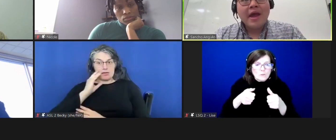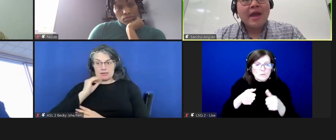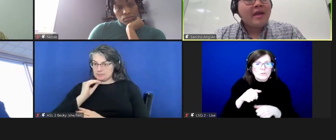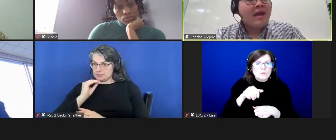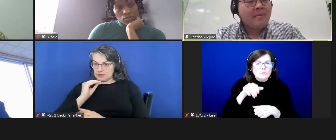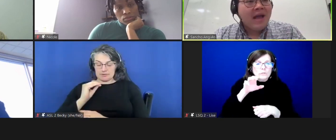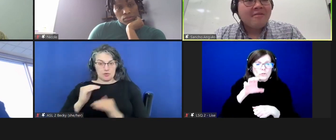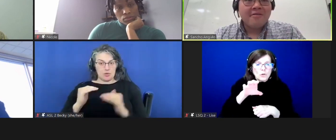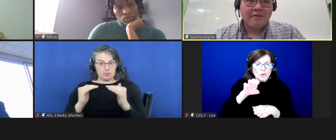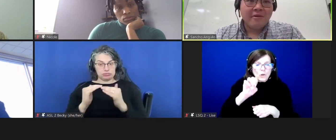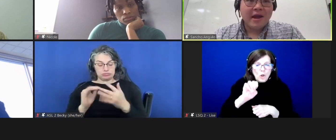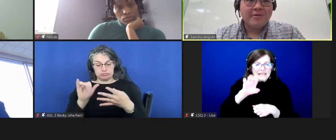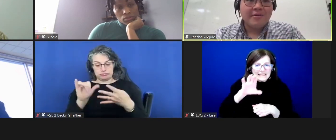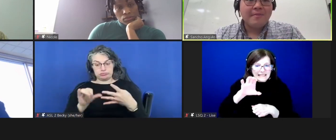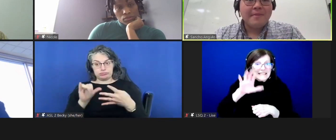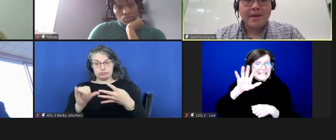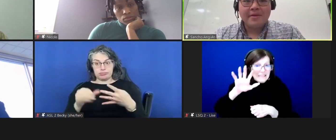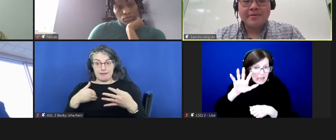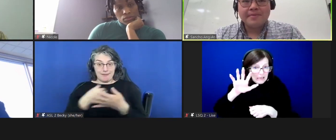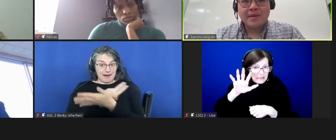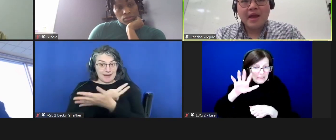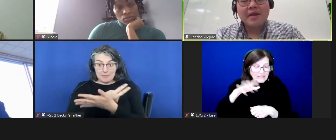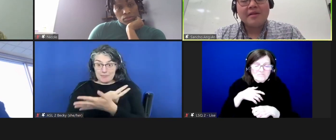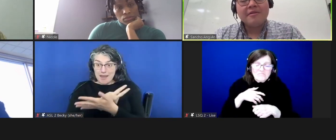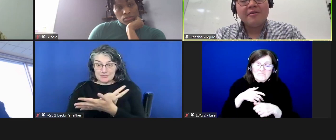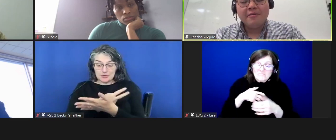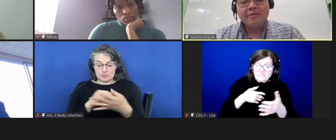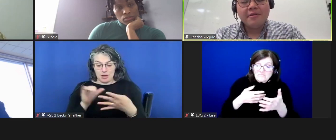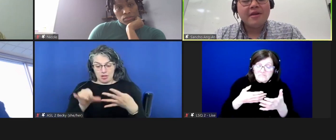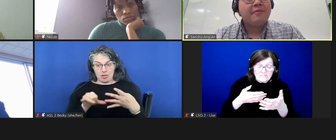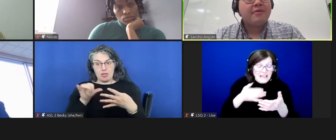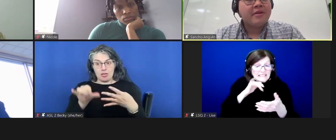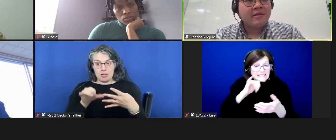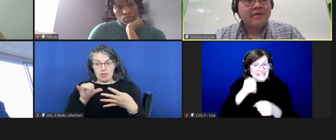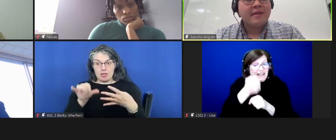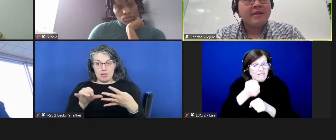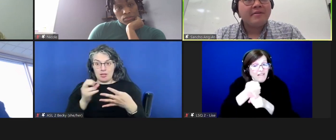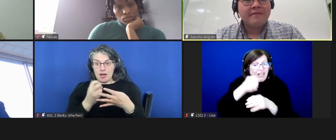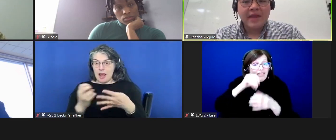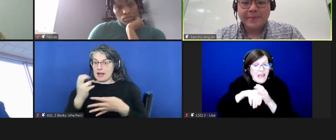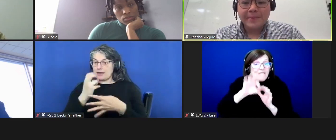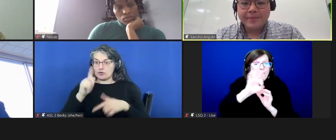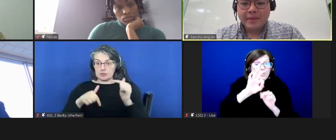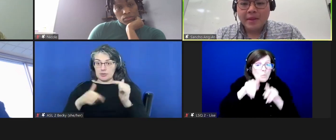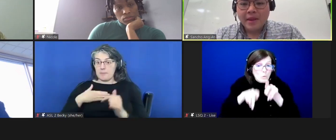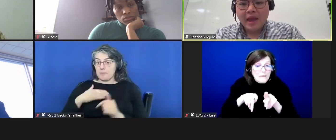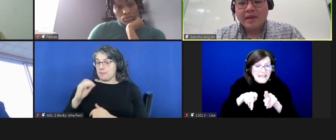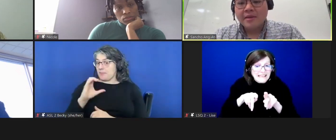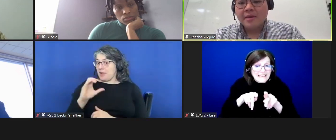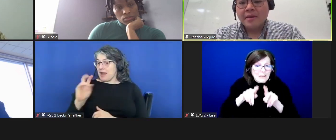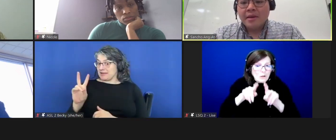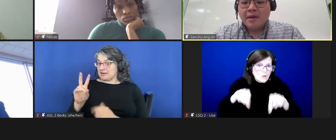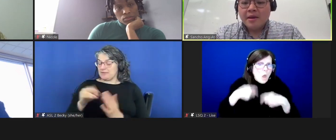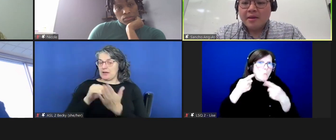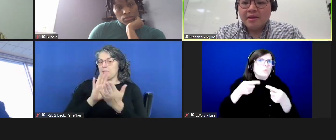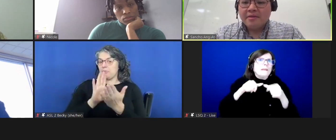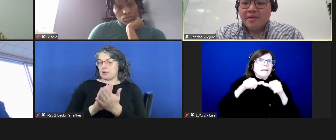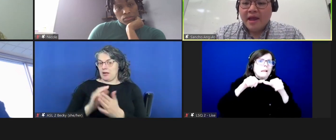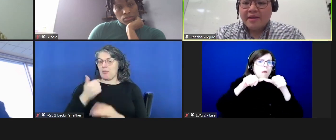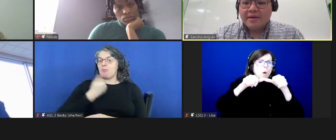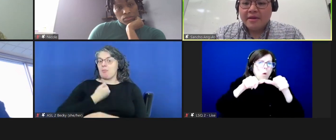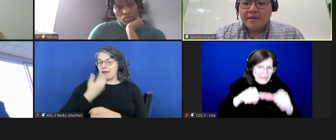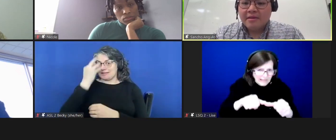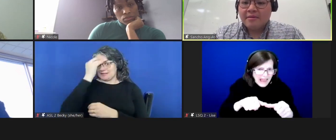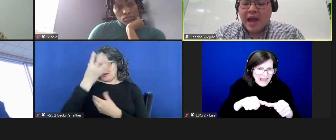du fait que vous êtes dans la fonction publique depuis longtemps et que vous avez, comme moi, une maîtrise. Et donc, j'ai divulgué que j'étais